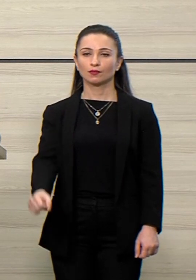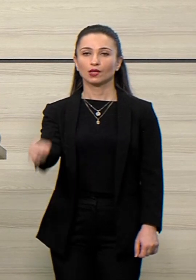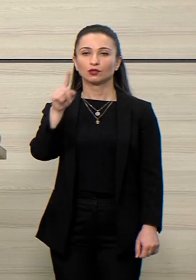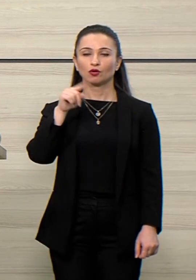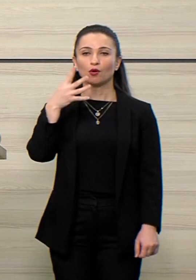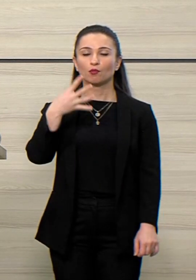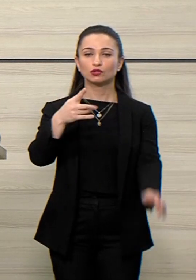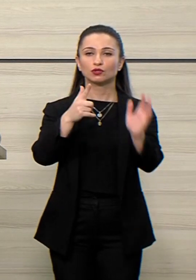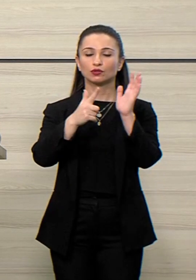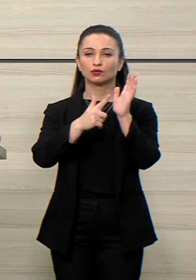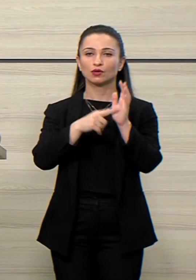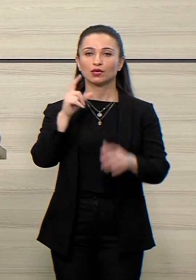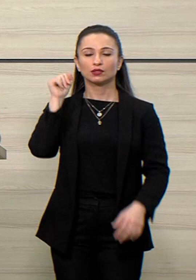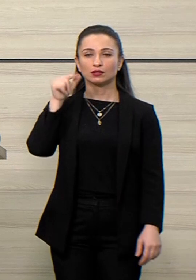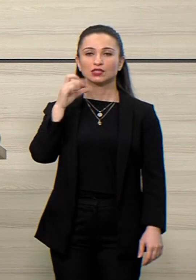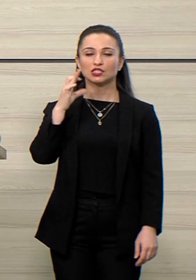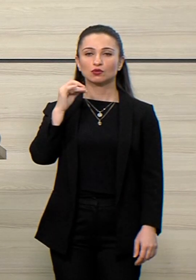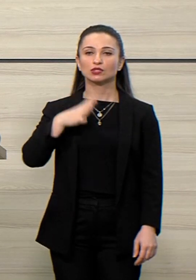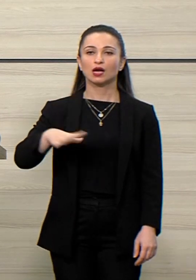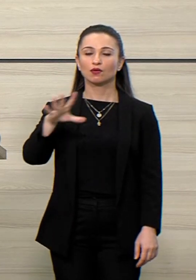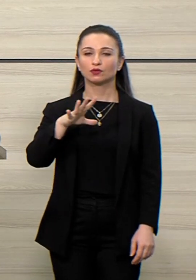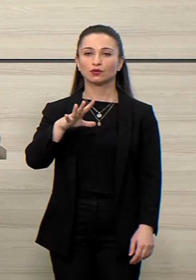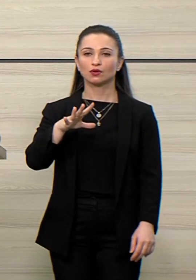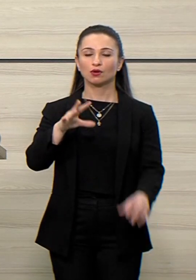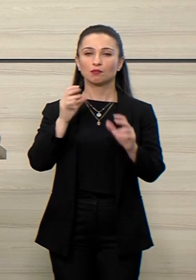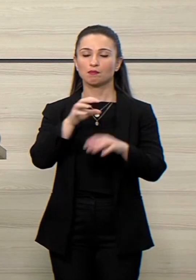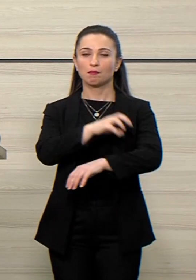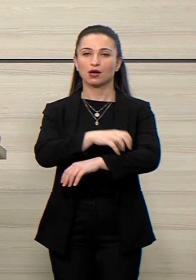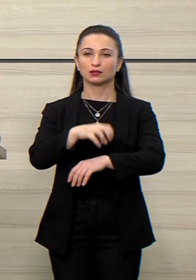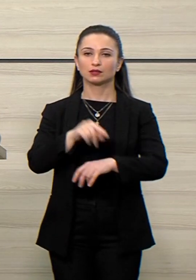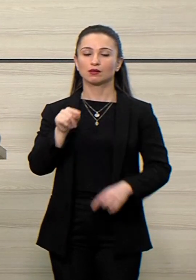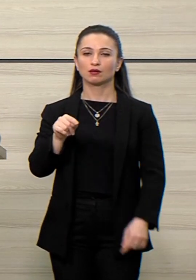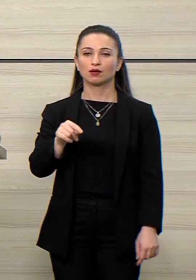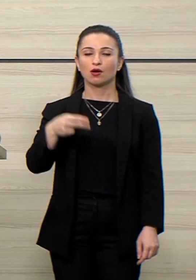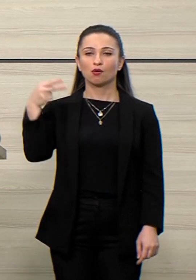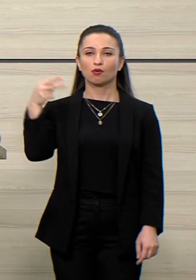ნომერი 47 ზვია ძიძიგური საქართველოს კონსერვატიული პარტია